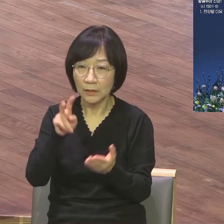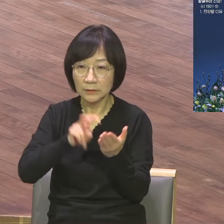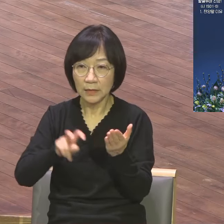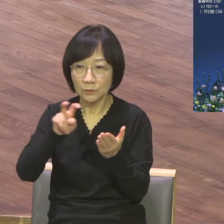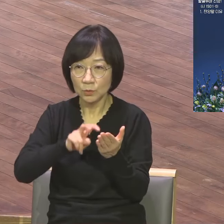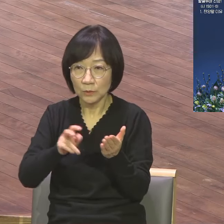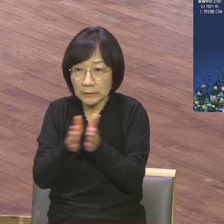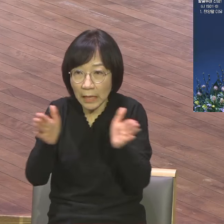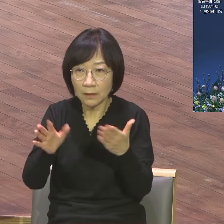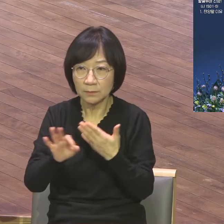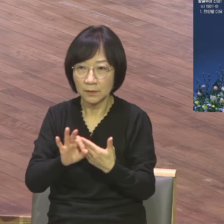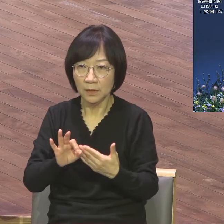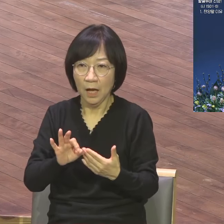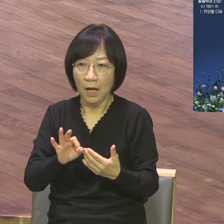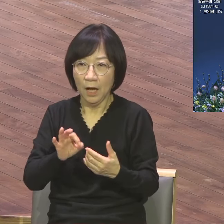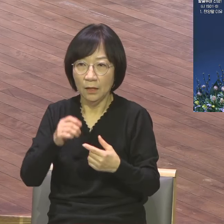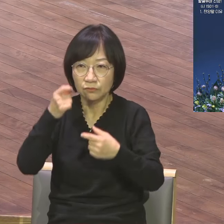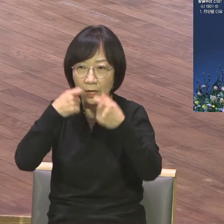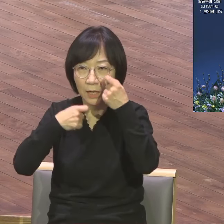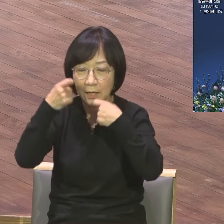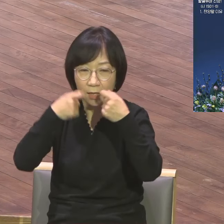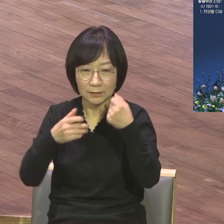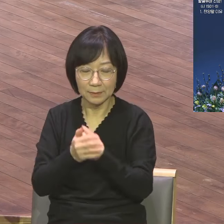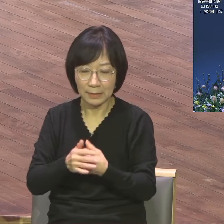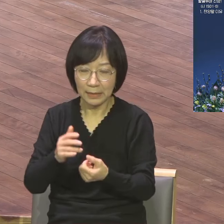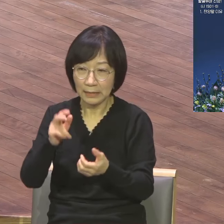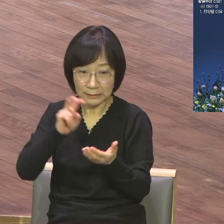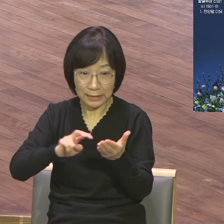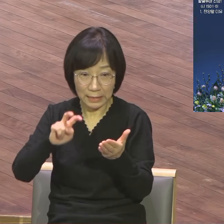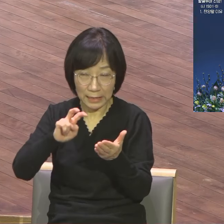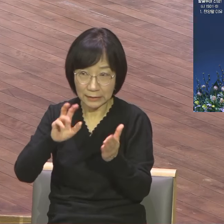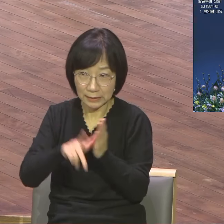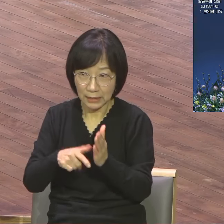내 엄청 절제합니다. 조심하면서 주여